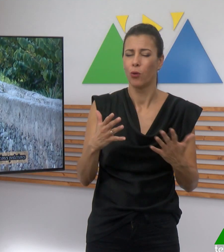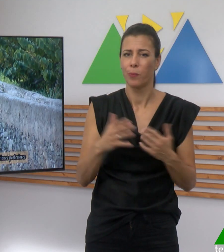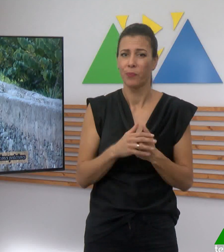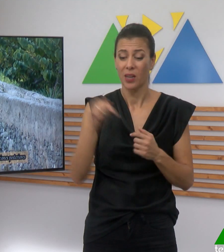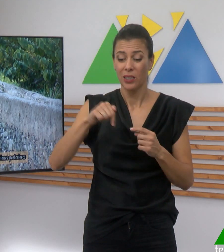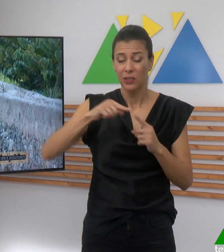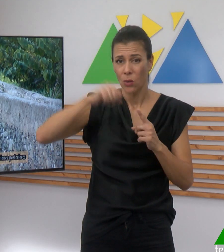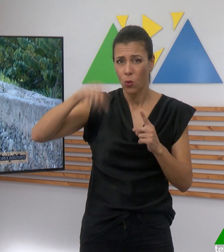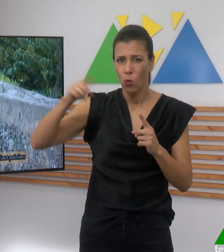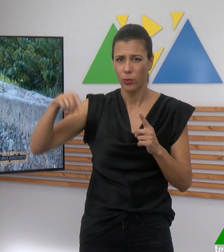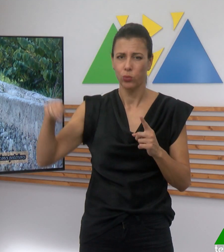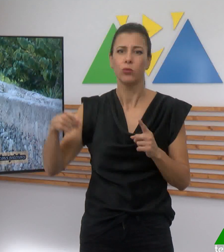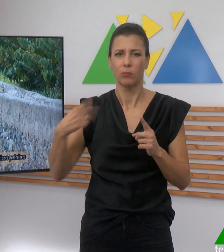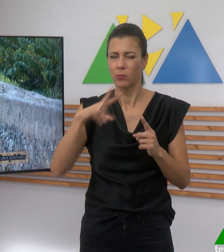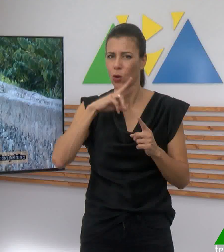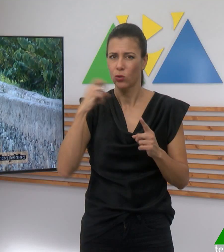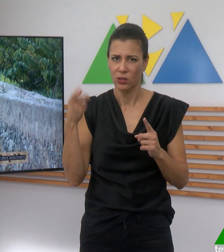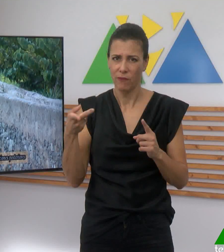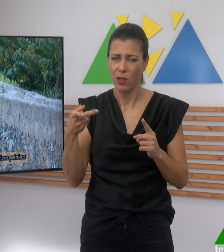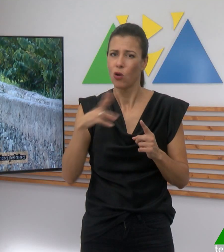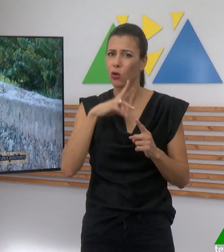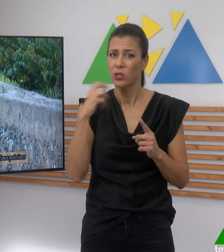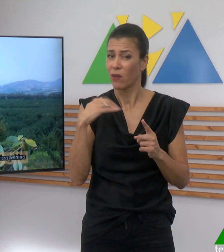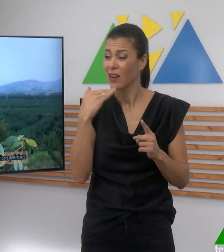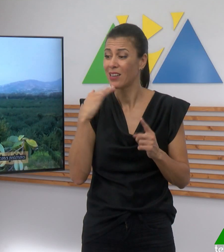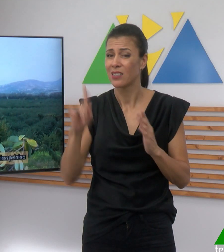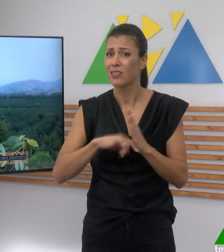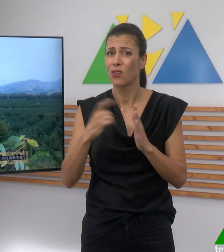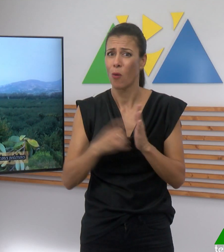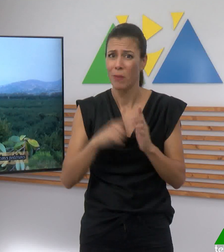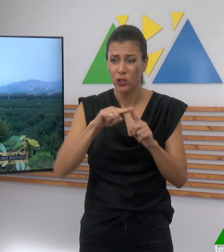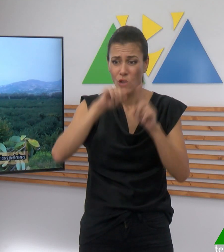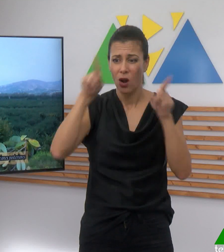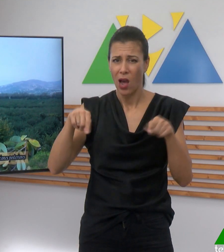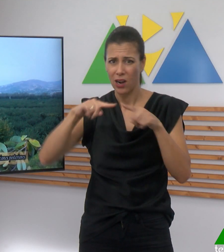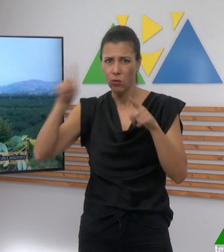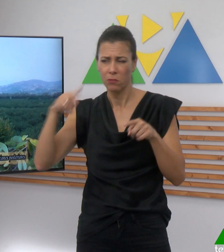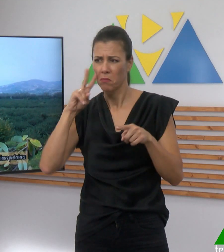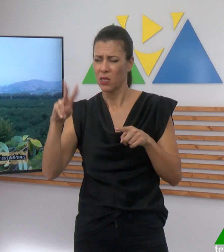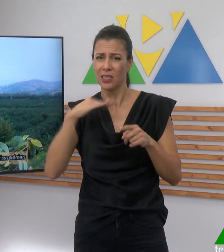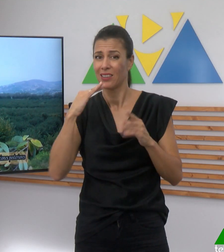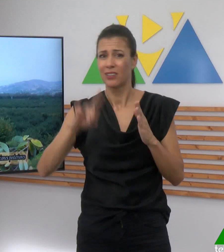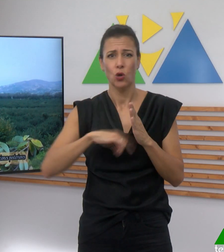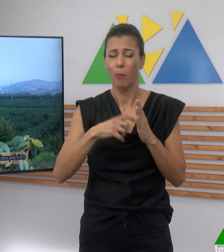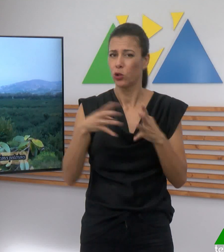acueducto se ha conservado y se ha conservado casi completo los arcos están casi completo de la estructura de de este